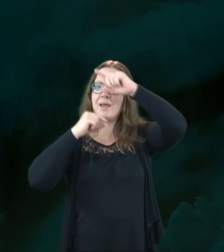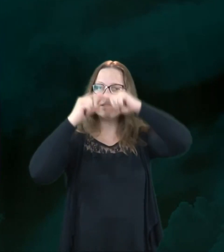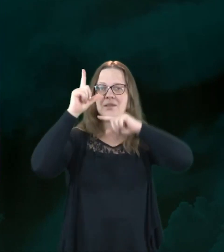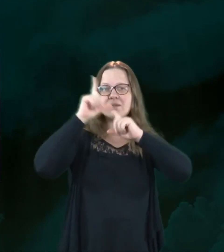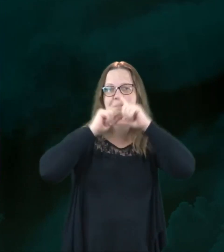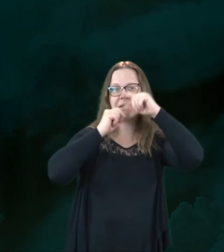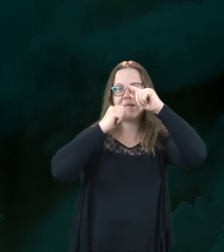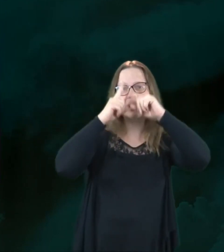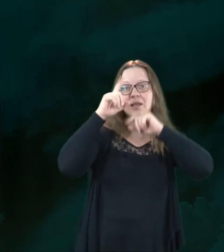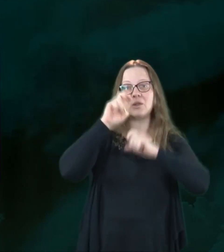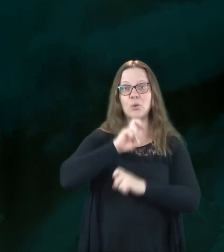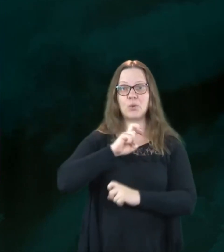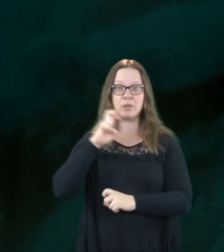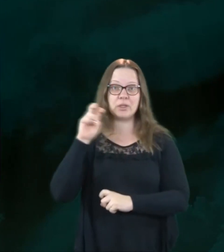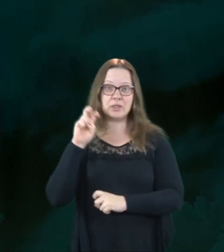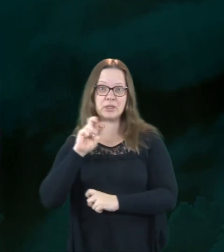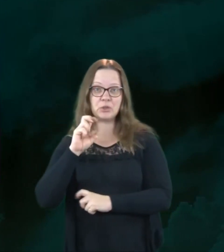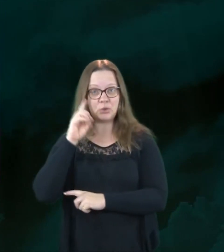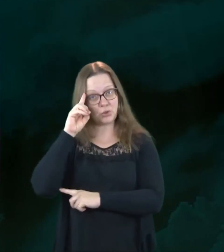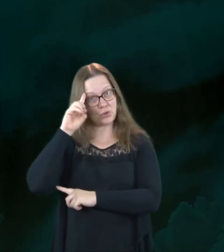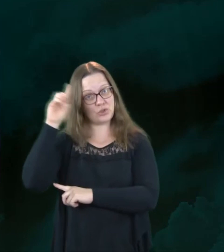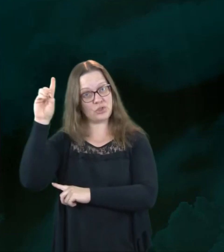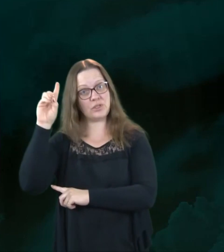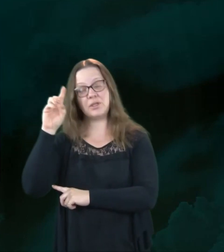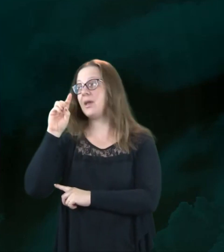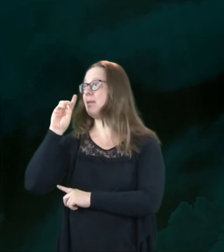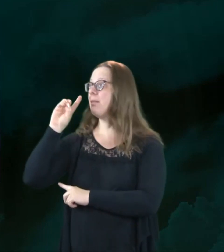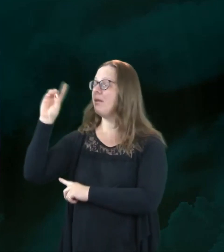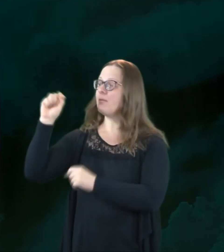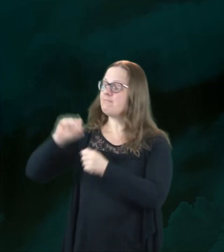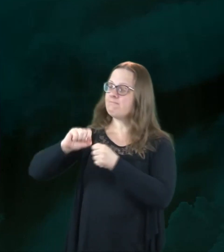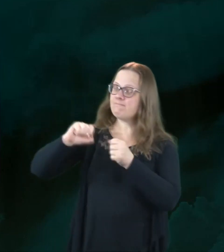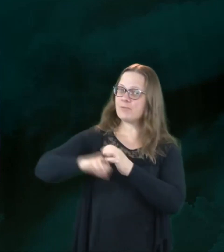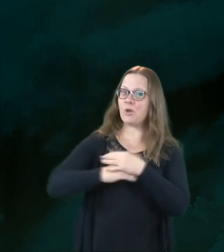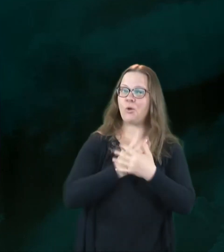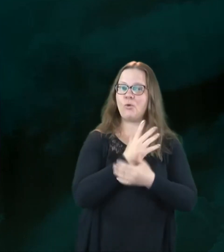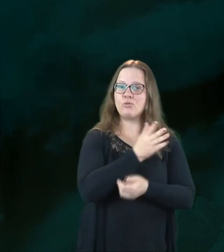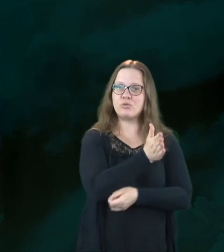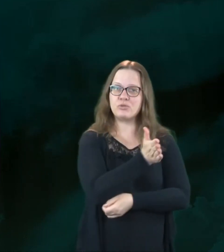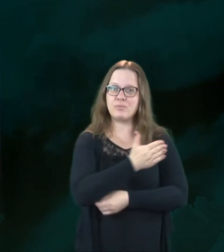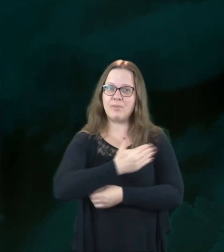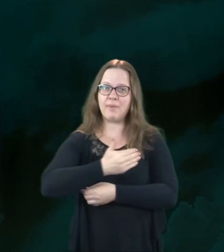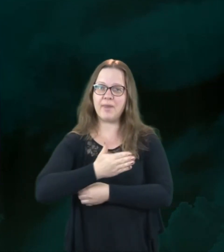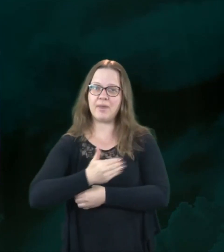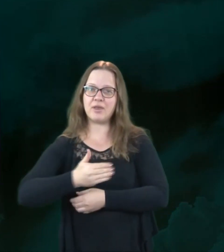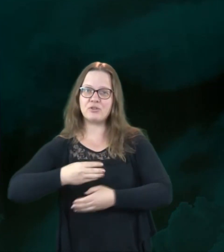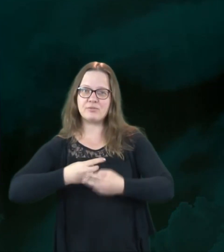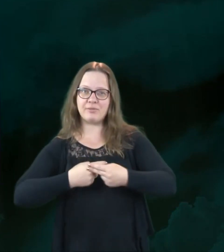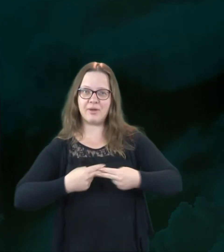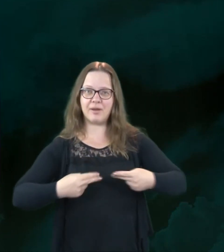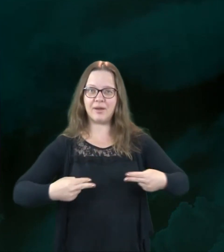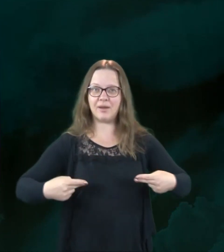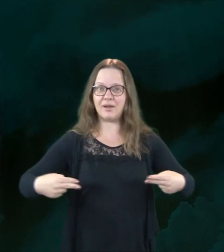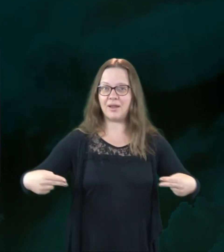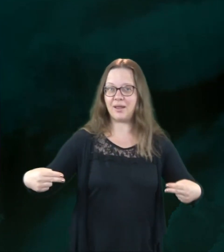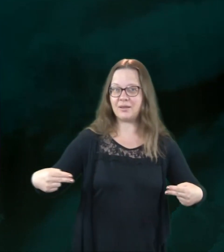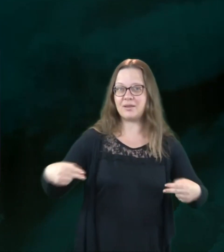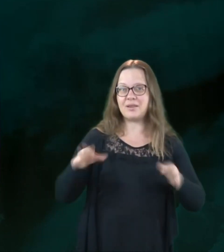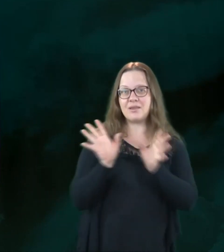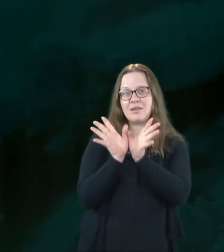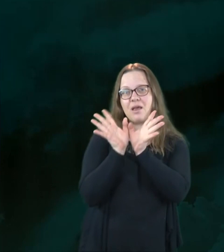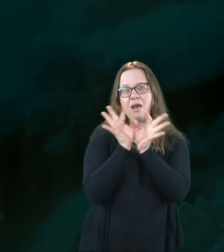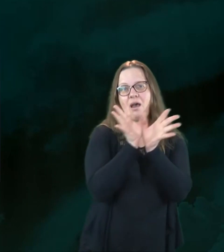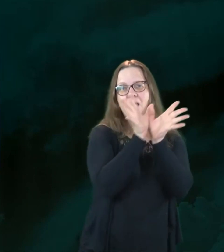criou os grandes animais marinhos, peixes, etc. Deus também disse que era bom. E no sexto dia, quando ele criou,